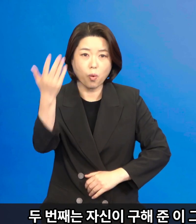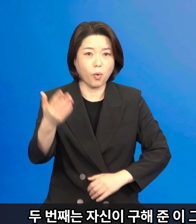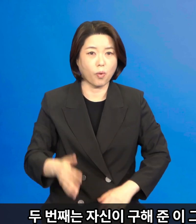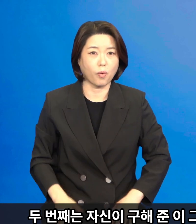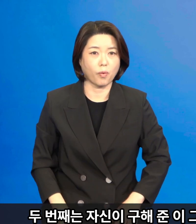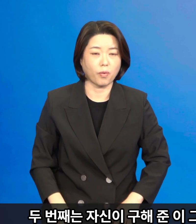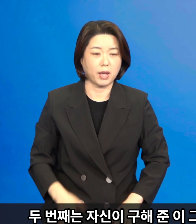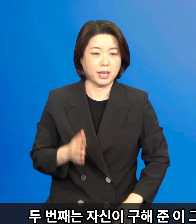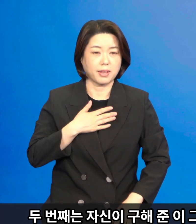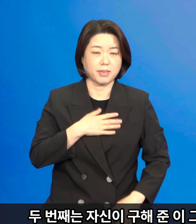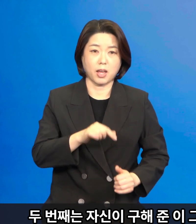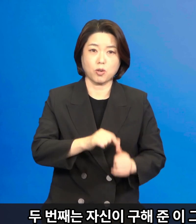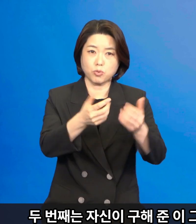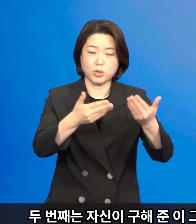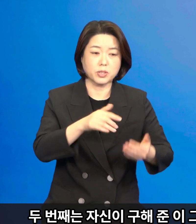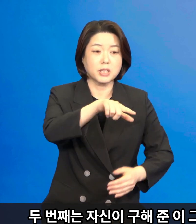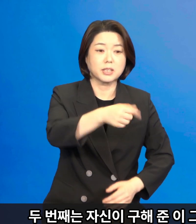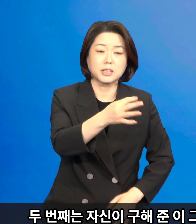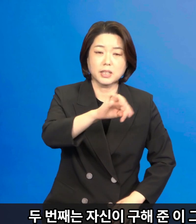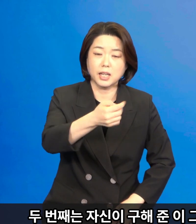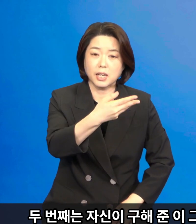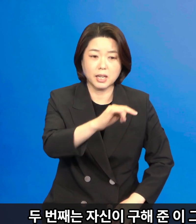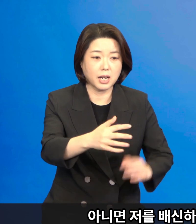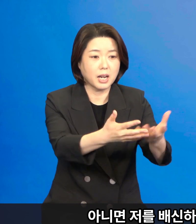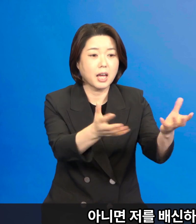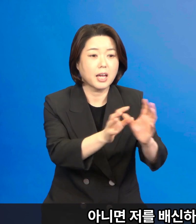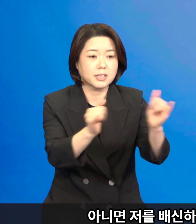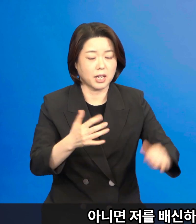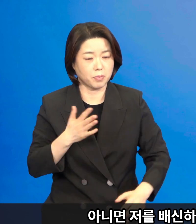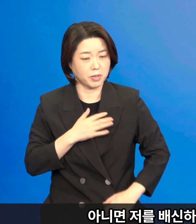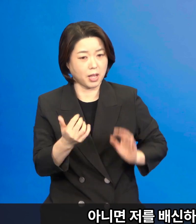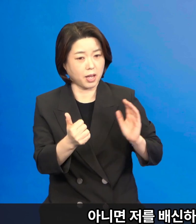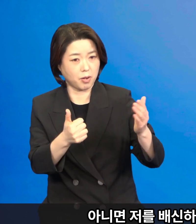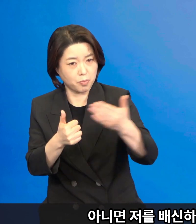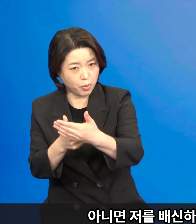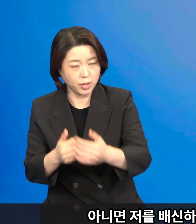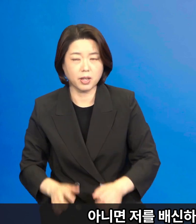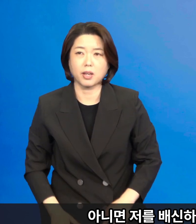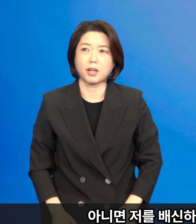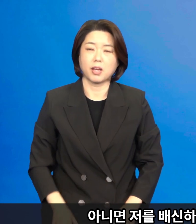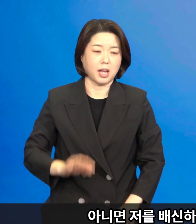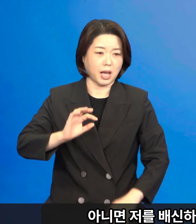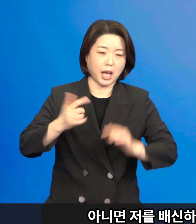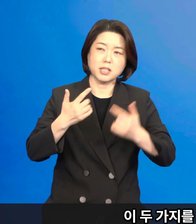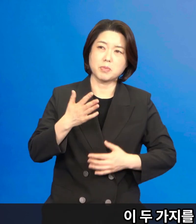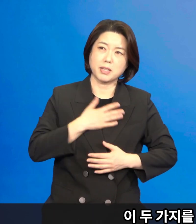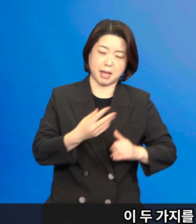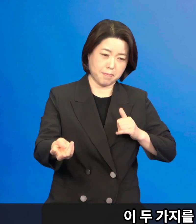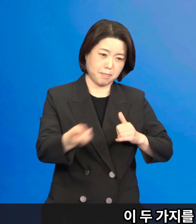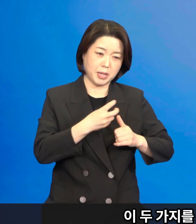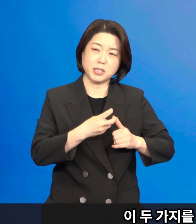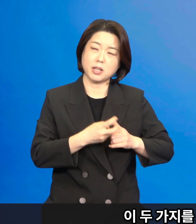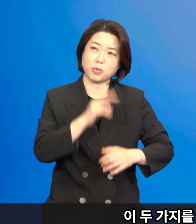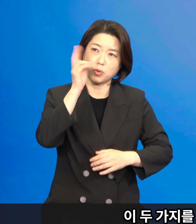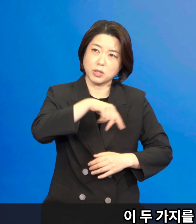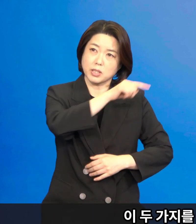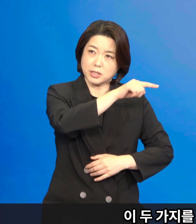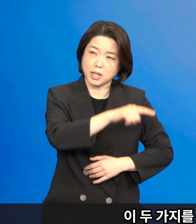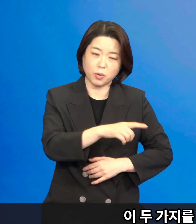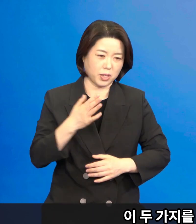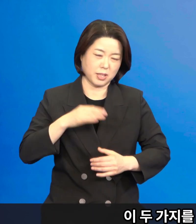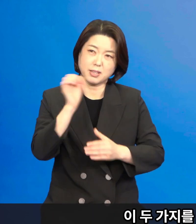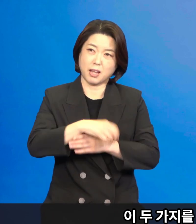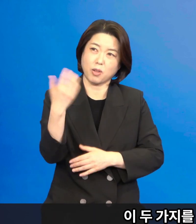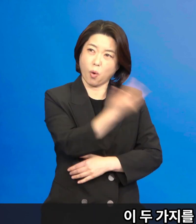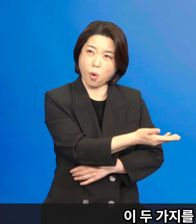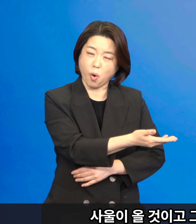이 그일라 사람들이 저를 보호해 주겠습니까? 아니면 저를 배신하고 사울에게 넘겨주겠습니까? 이 두 가지를 묻는데